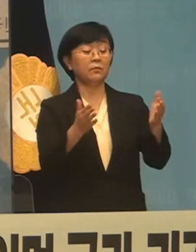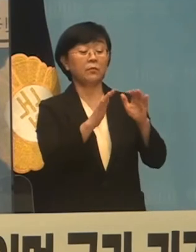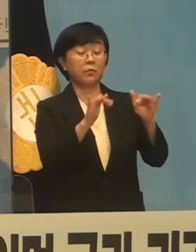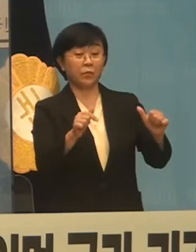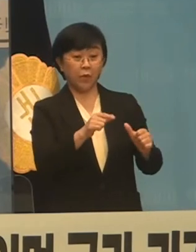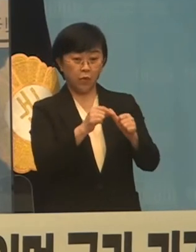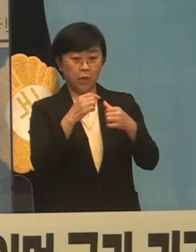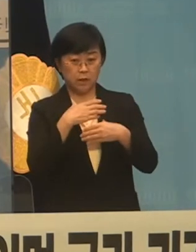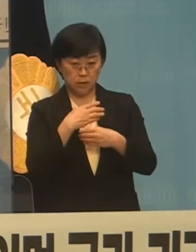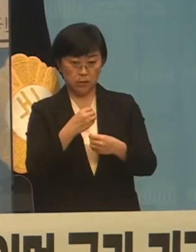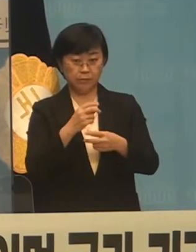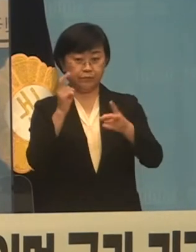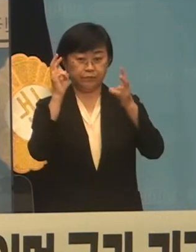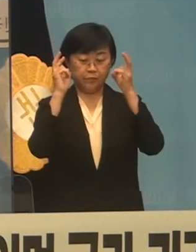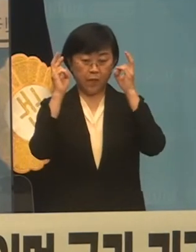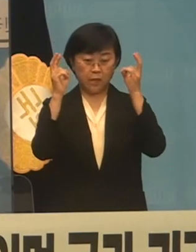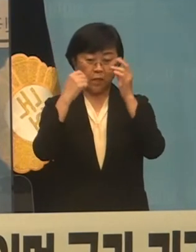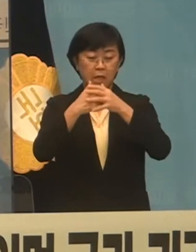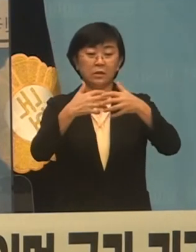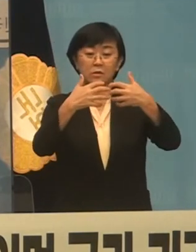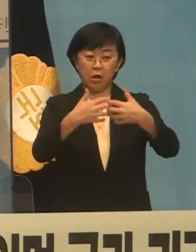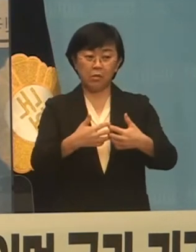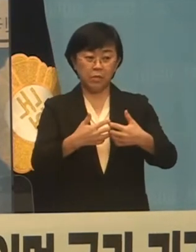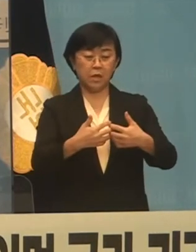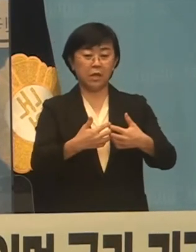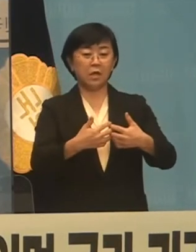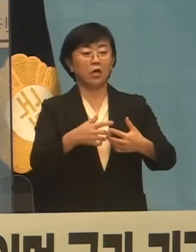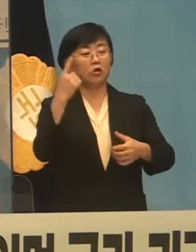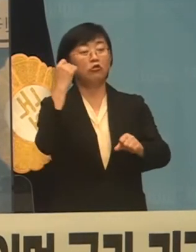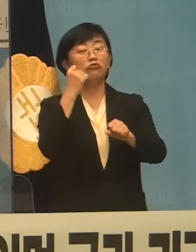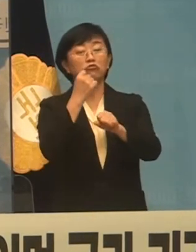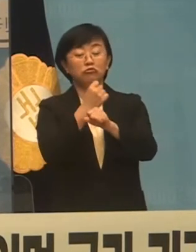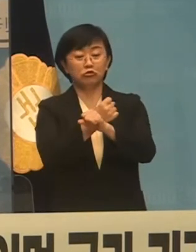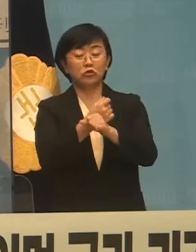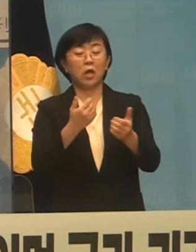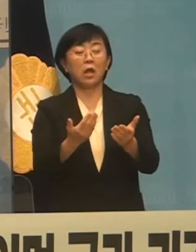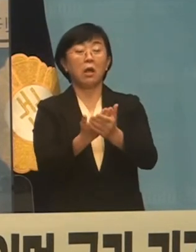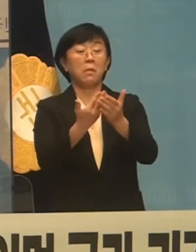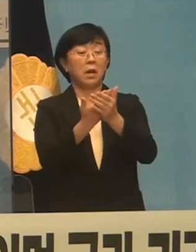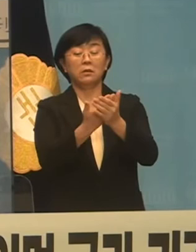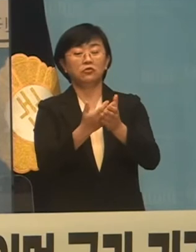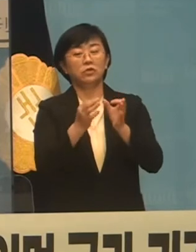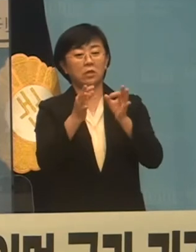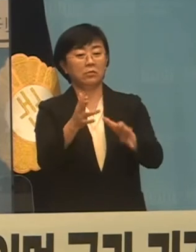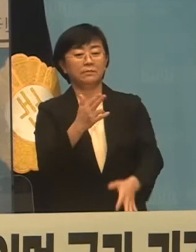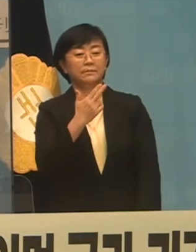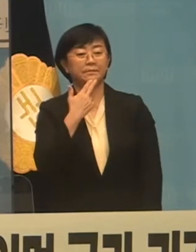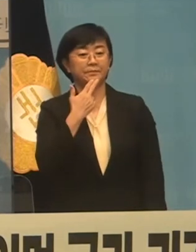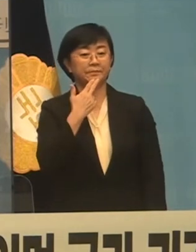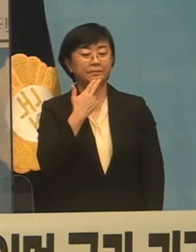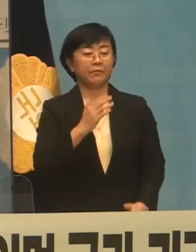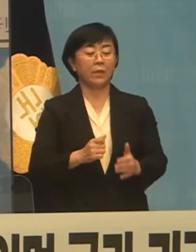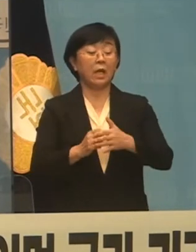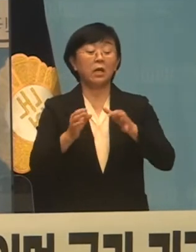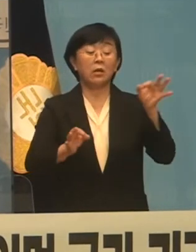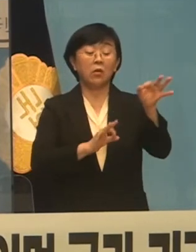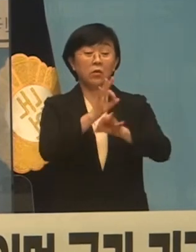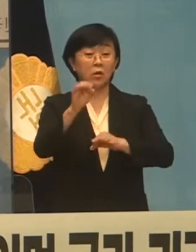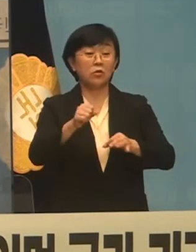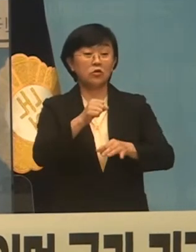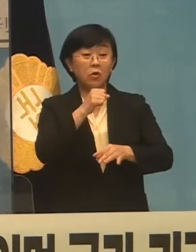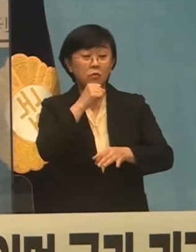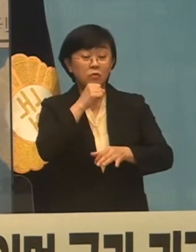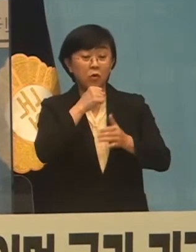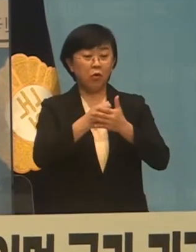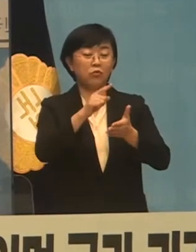노동자 고용 안정과 기업 생산 설비와 R&D 투자는 뒷전입니다. 뛰어난 경영 실적에 따른 배당은